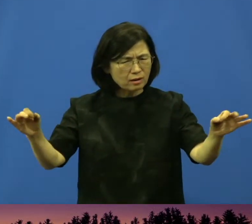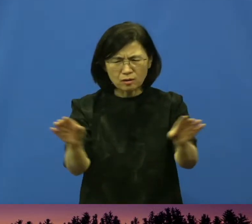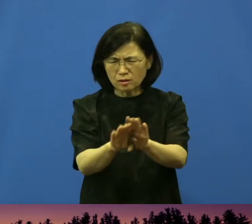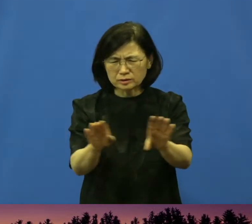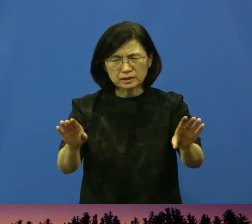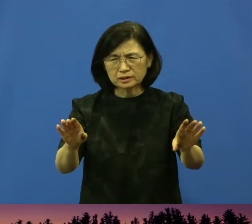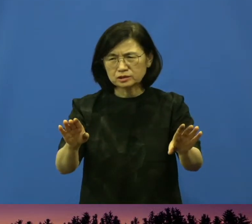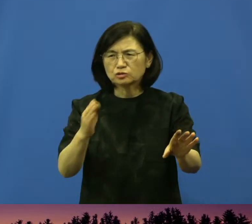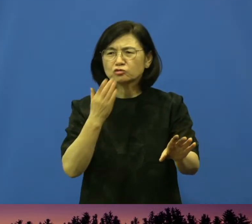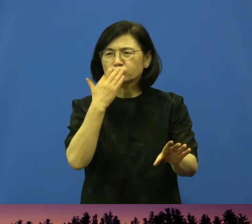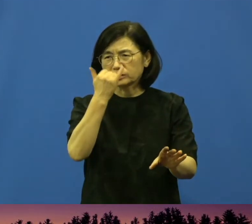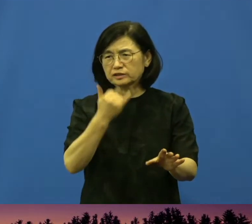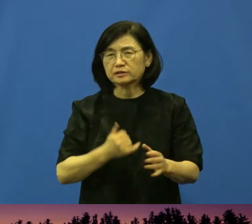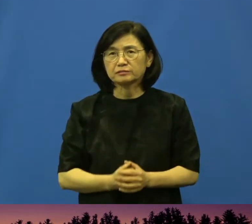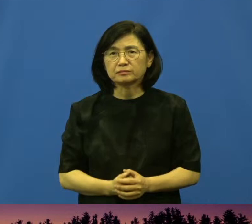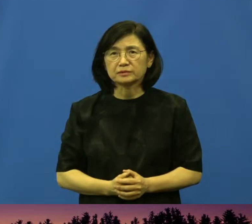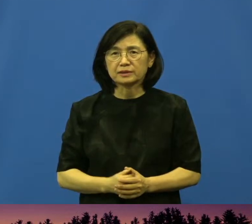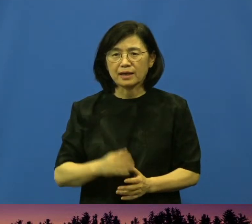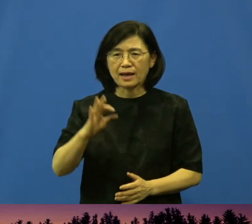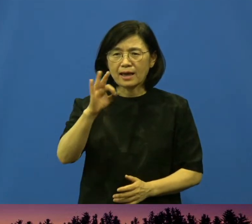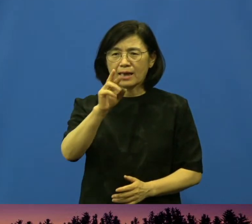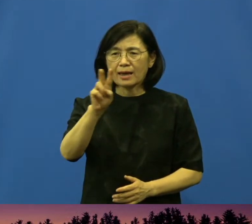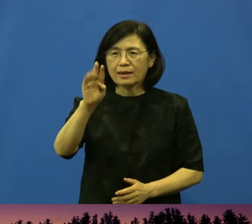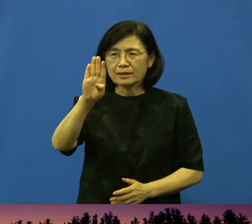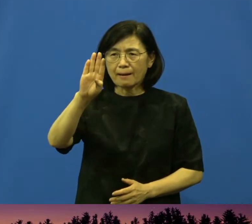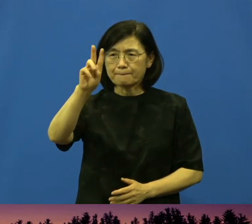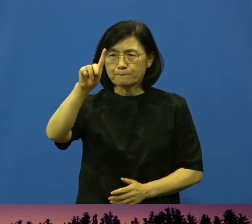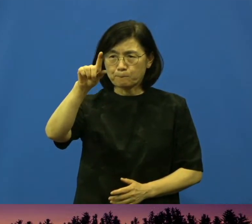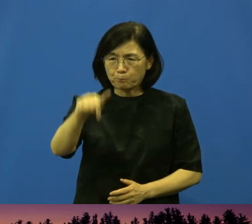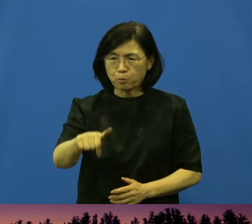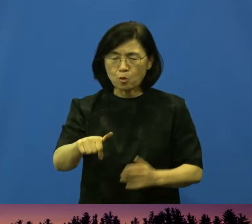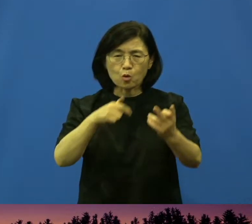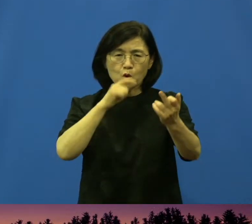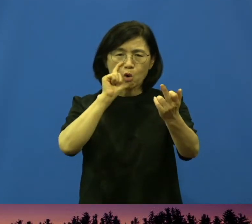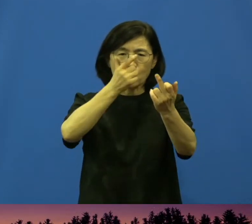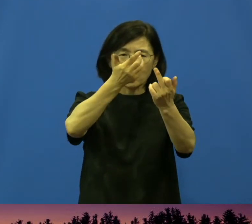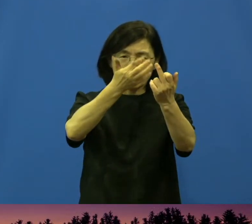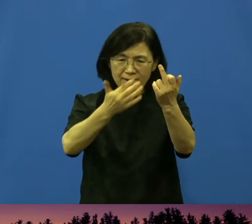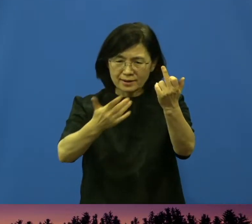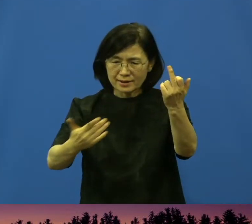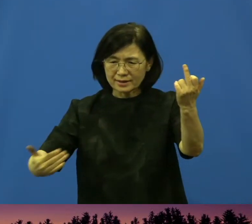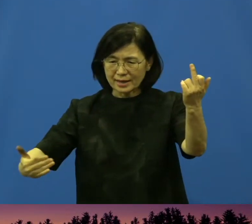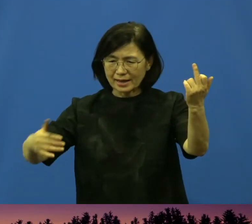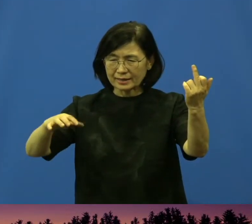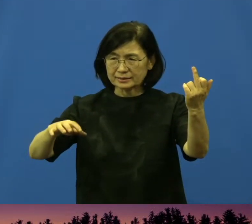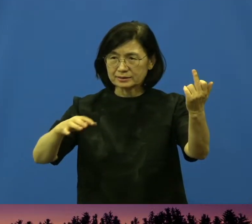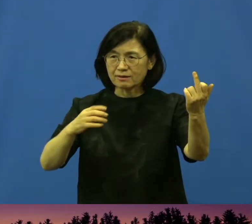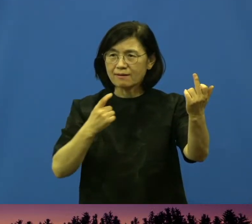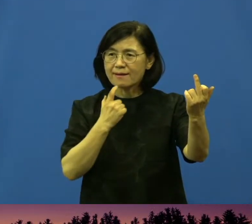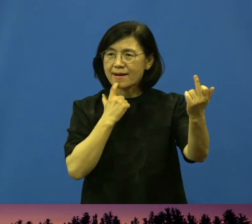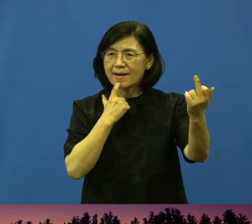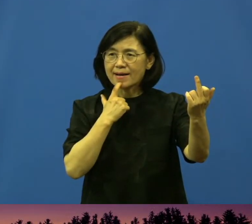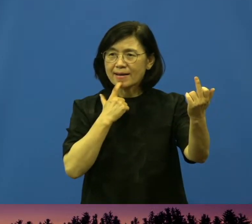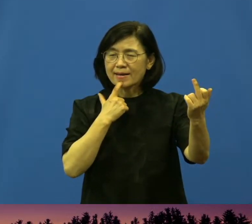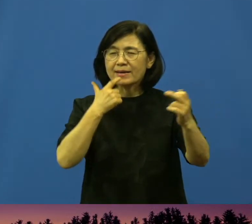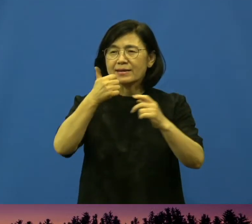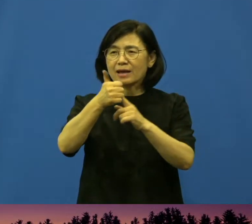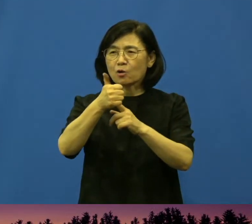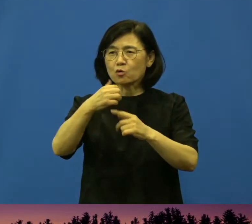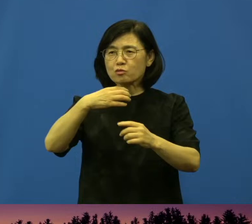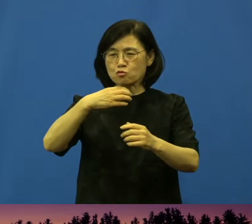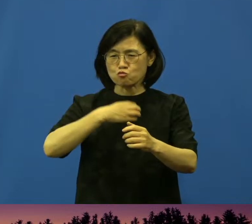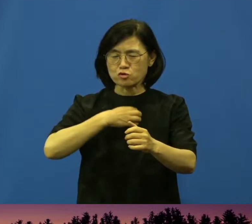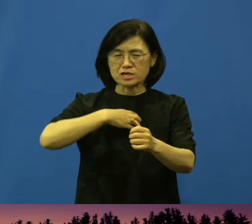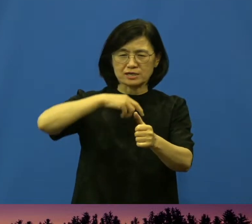그게 지금 야복나루에서 야곱이 마주한 현실이에요. 이 날이, 이 순간이 이렇게 올 줄